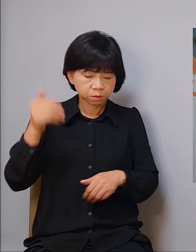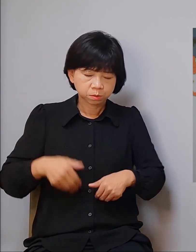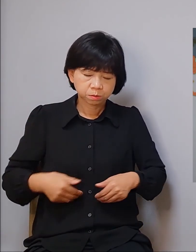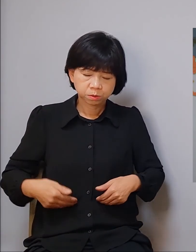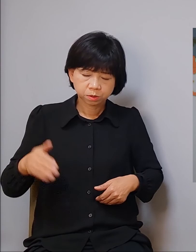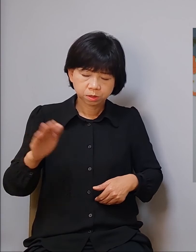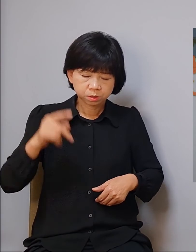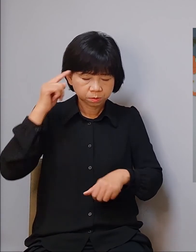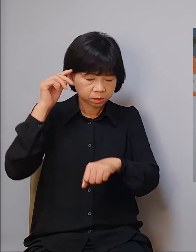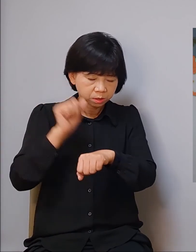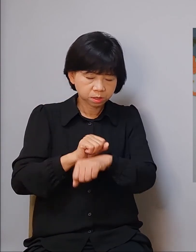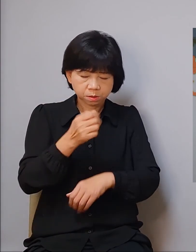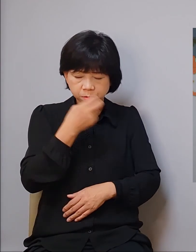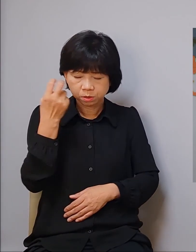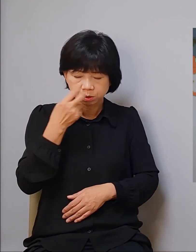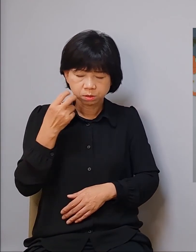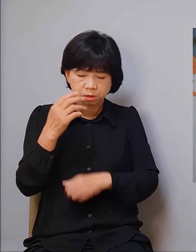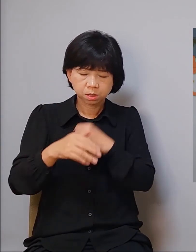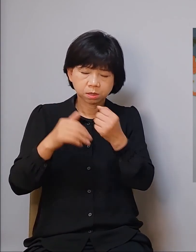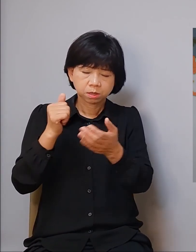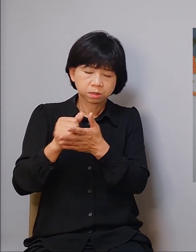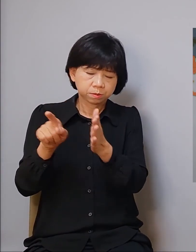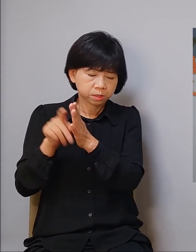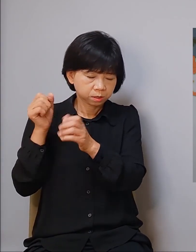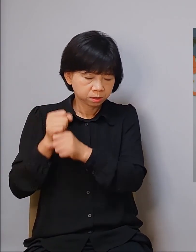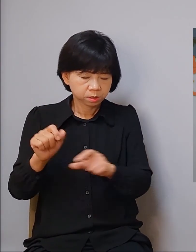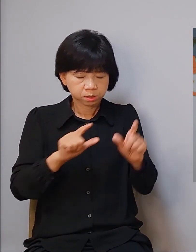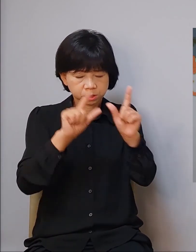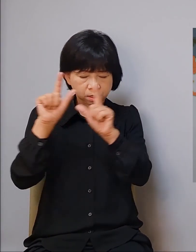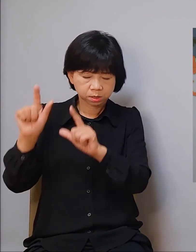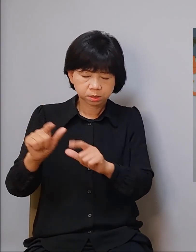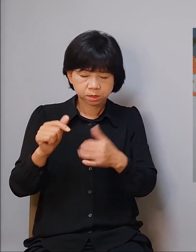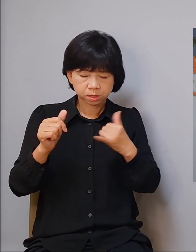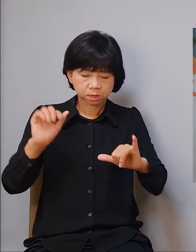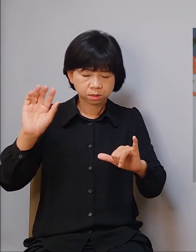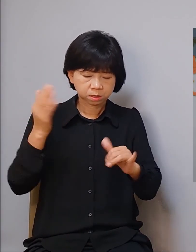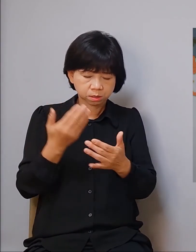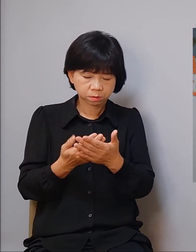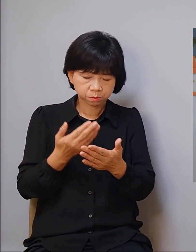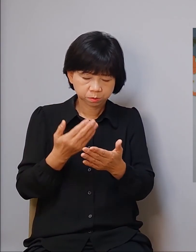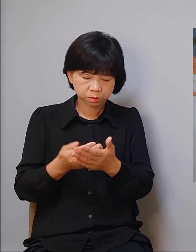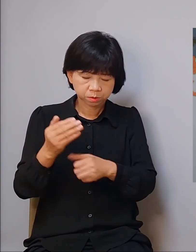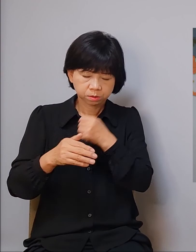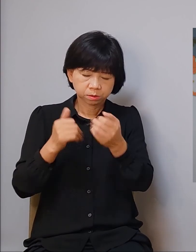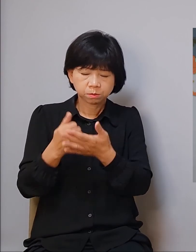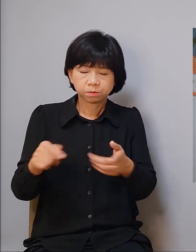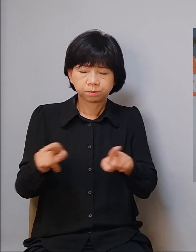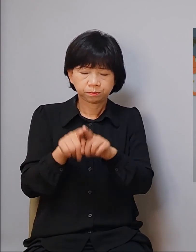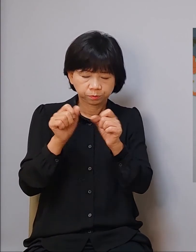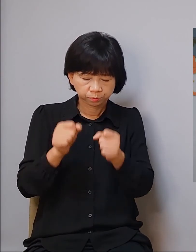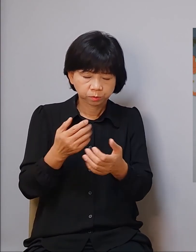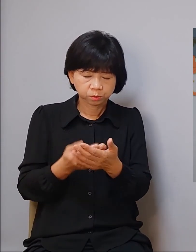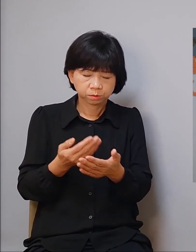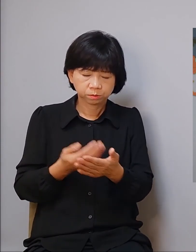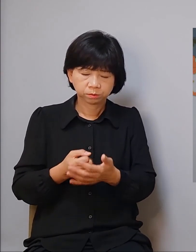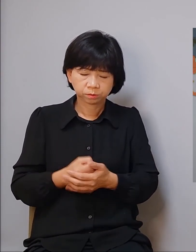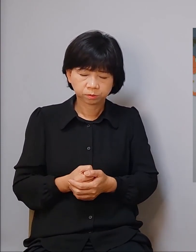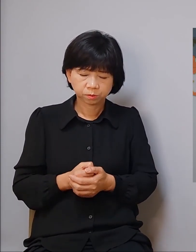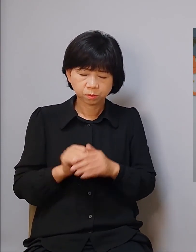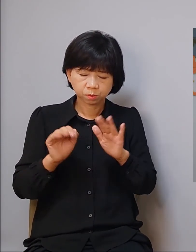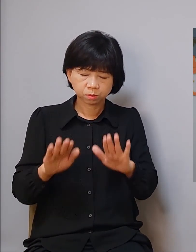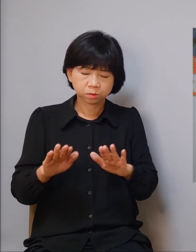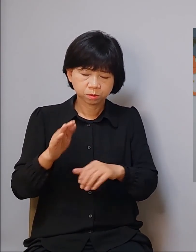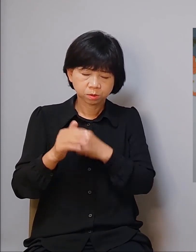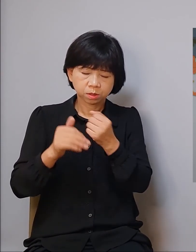되겠지만 지혜와 명철로 하나님을 의지하고 살아가는 우리의 자녀들 되게 하나님 함께하여 주시옵소서. 오늘도